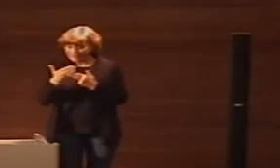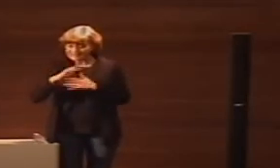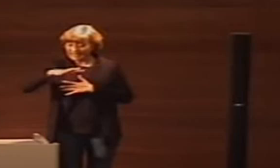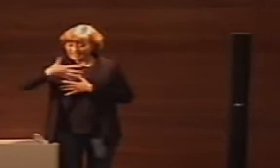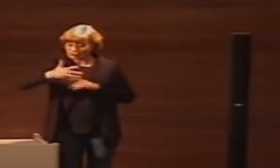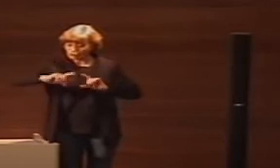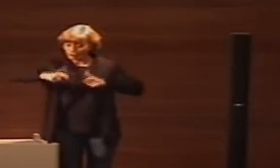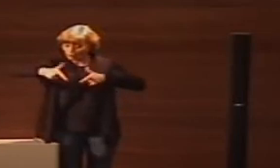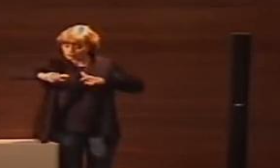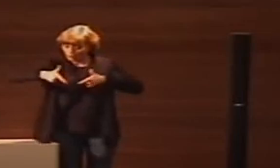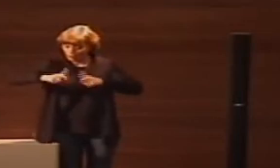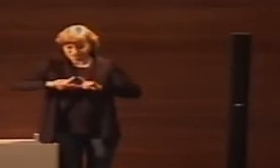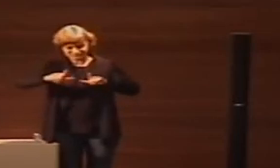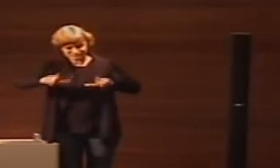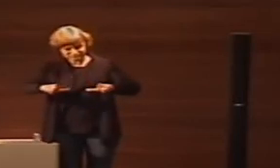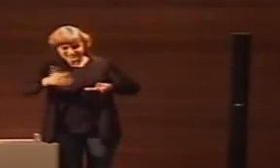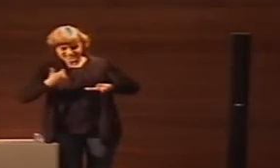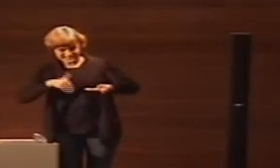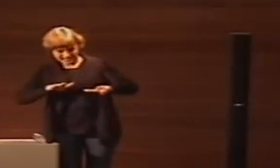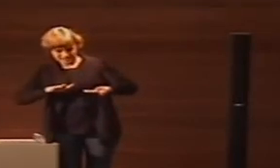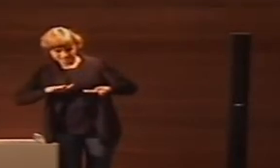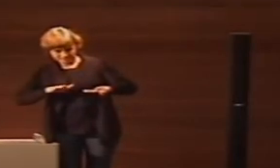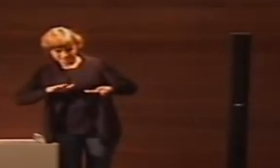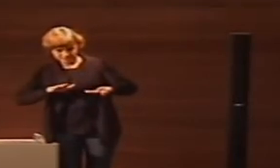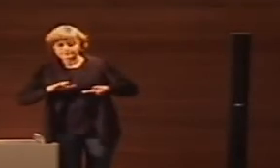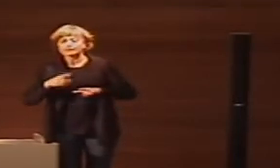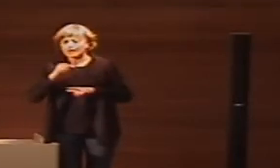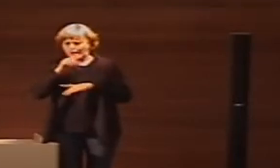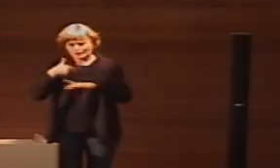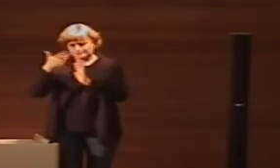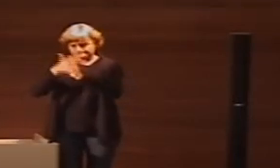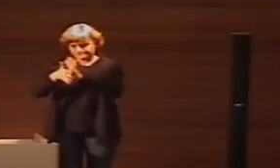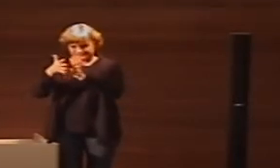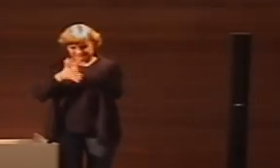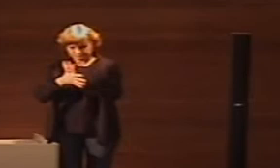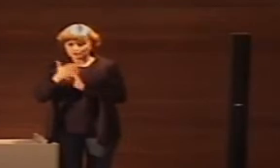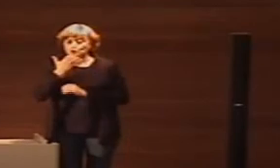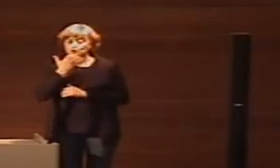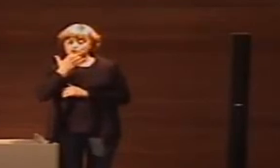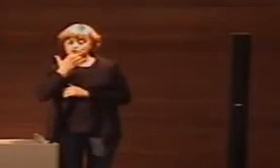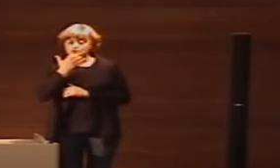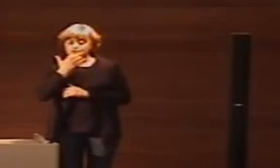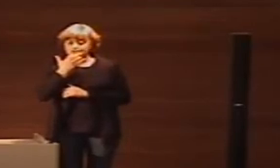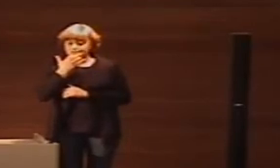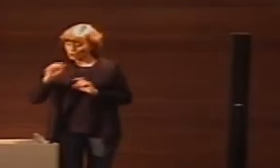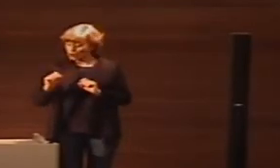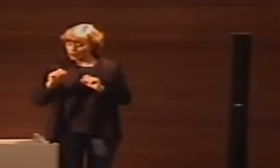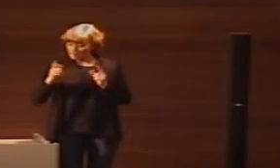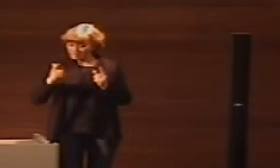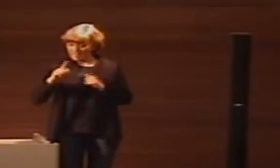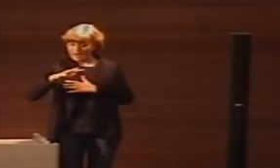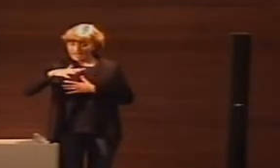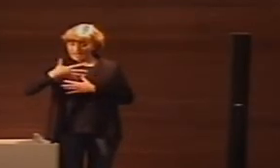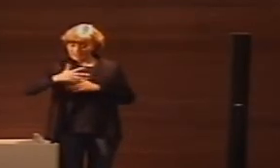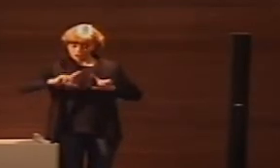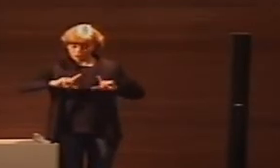Si el quinto contenedor, por algunas de las cuestiones que voy a decir ahora, va evolucionando y alcanza mejores resultados, pues dentro de unos años